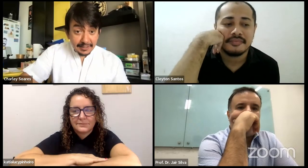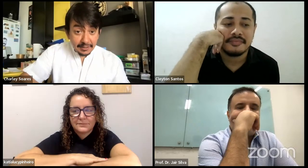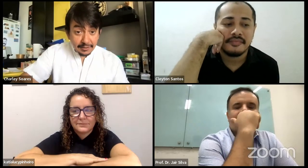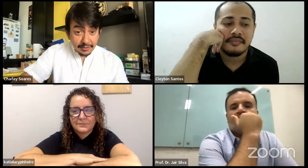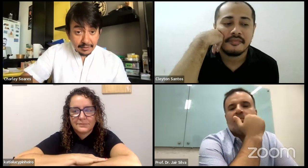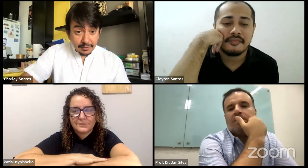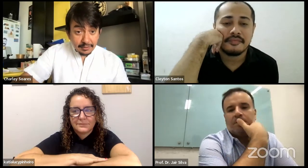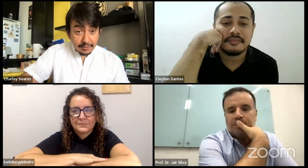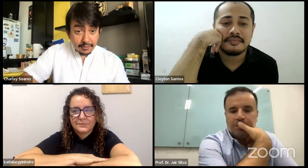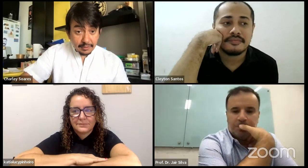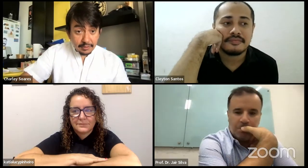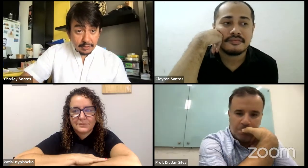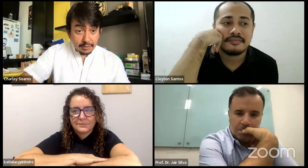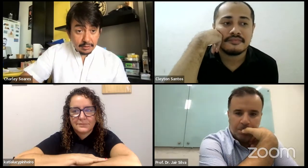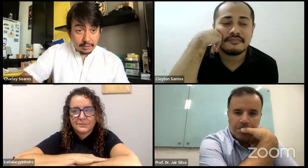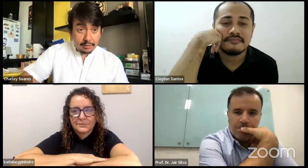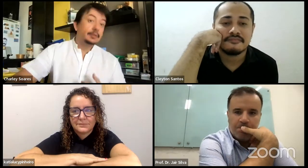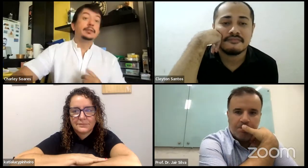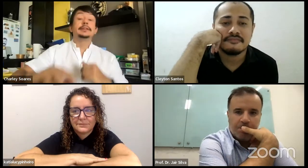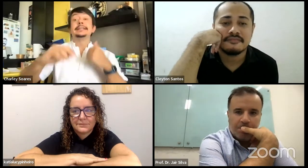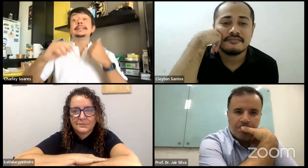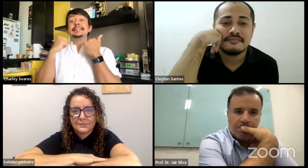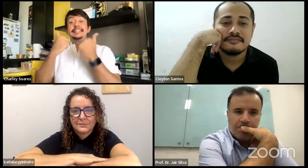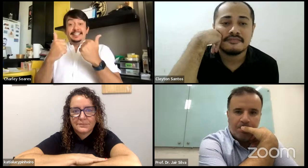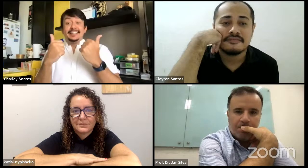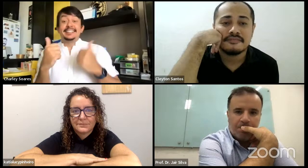etária, como você organizou, ficou muito claro.